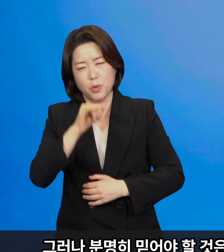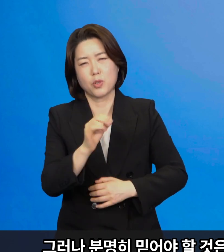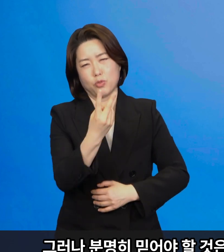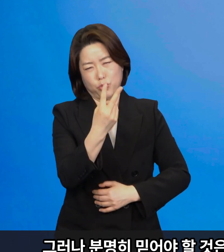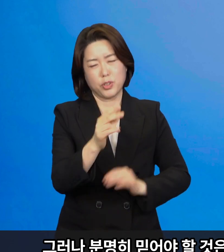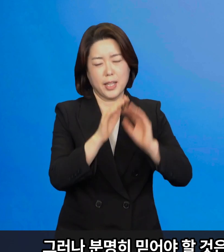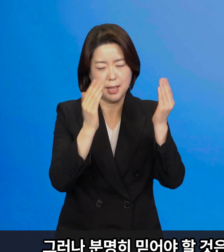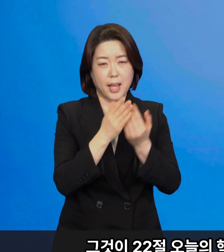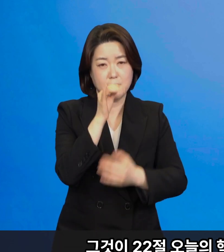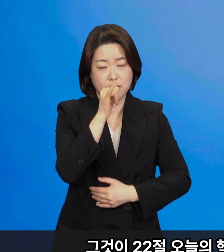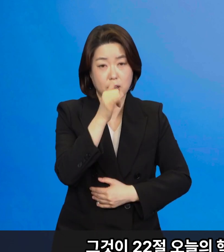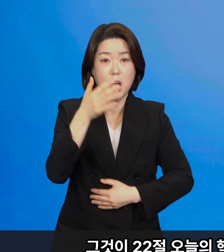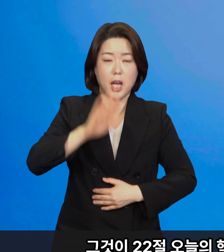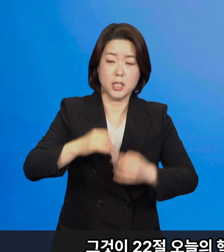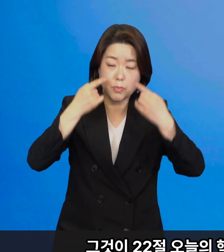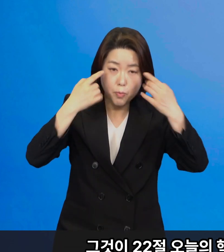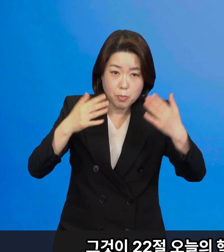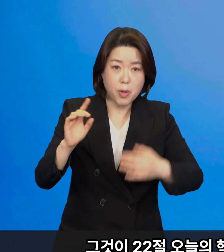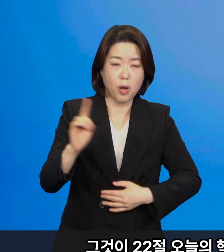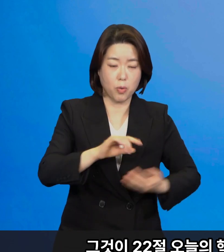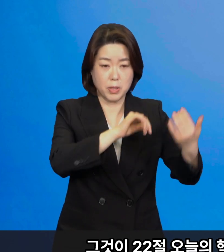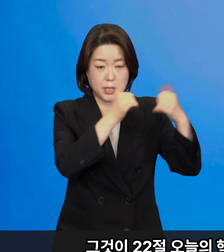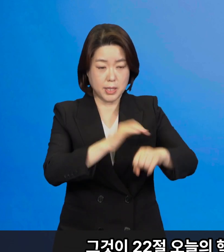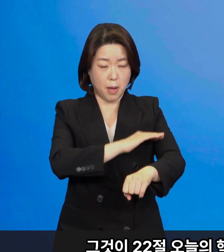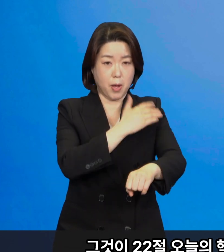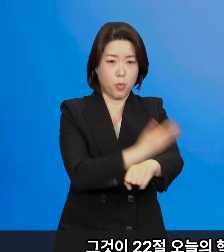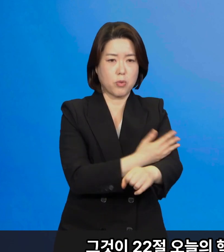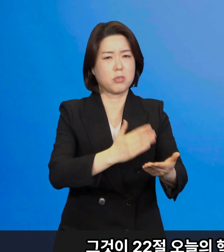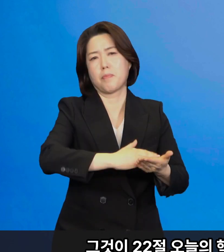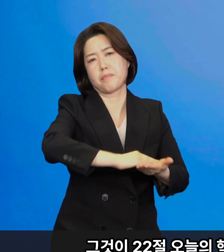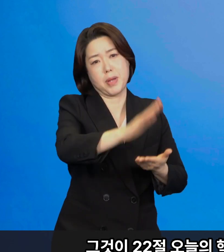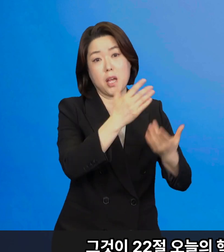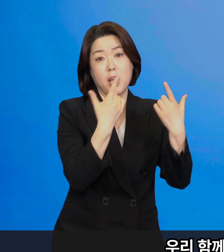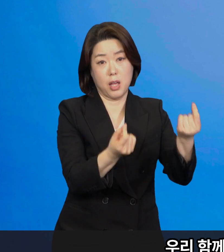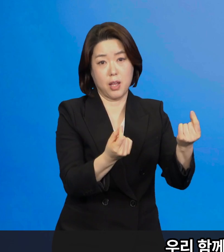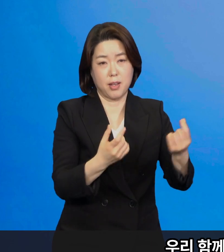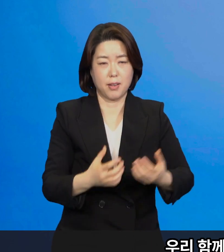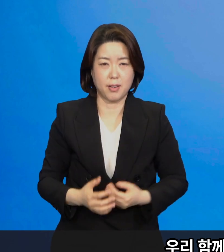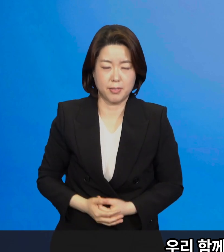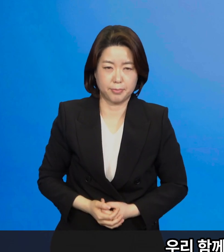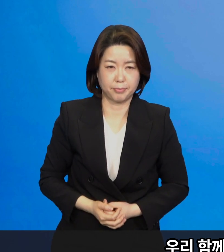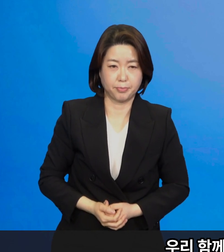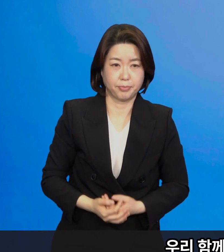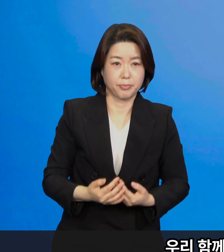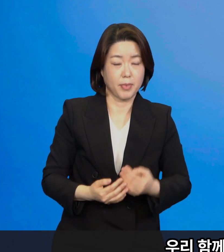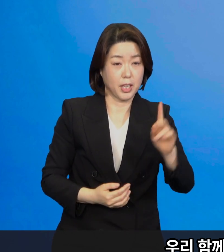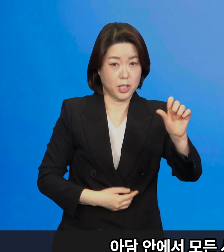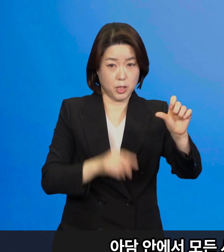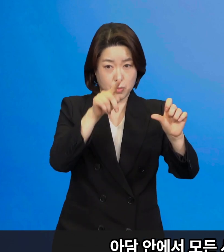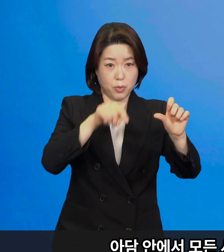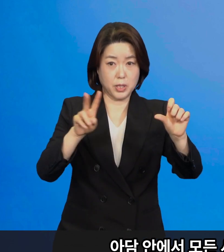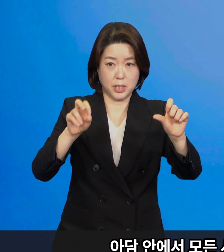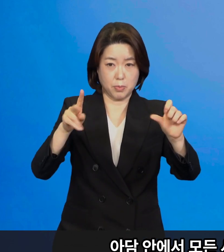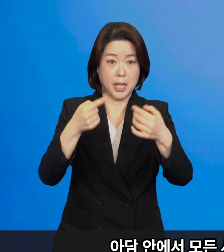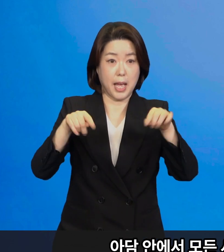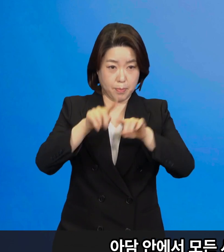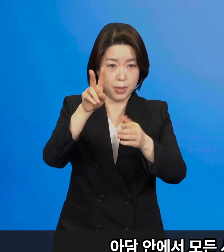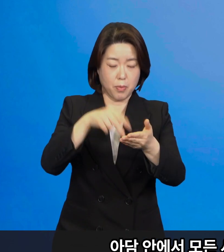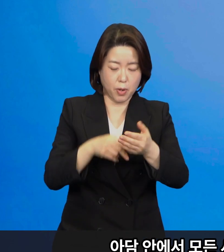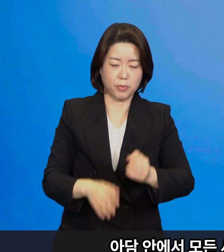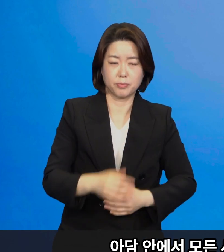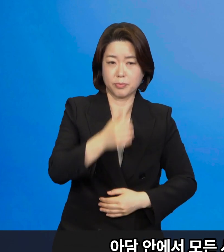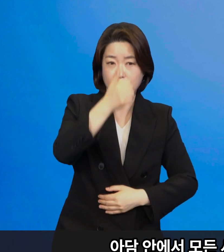사망 권세는 사라졌다는 거예요. 그것이 22절 오늘의 핵심 구절 중에 하나입니다. 우리 함께 읽겠습니다. 시작. 아담